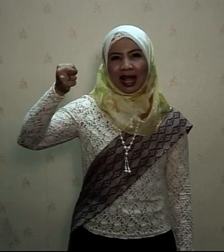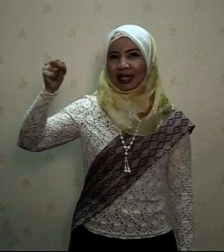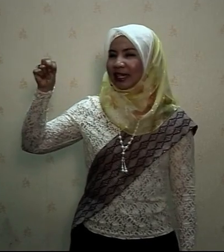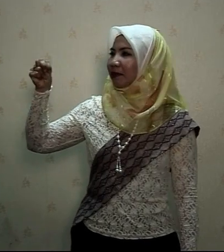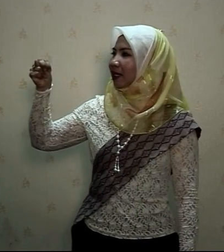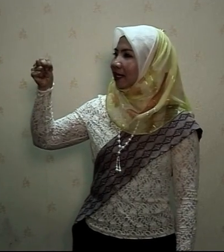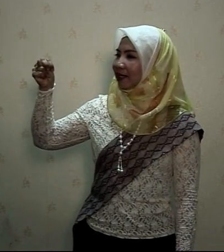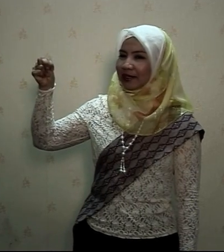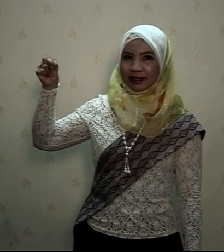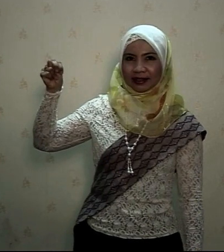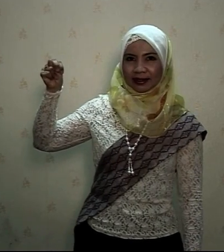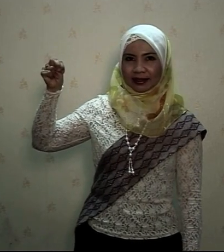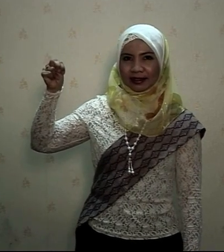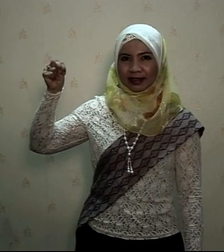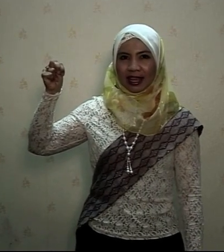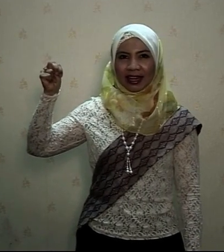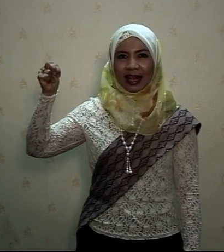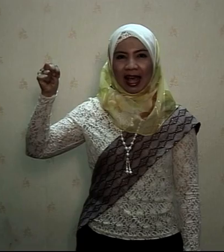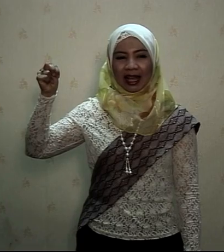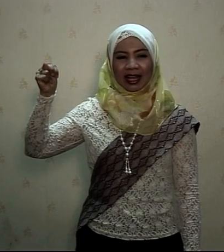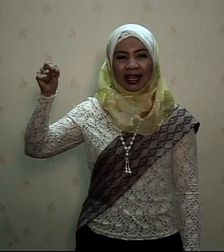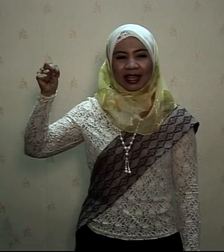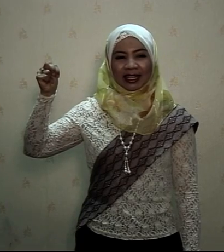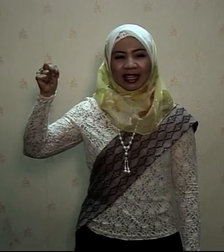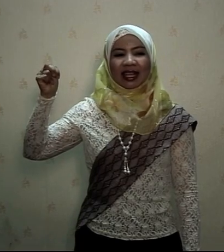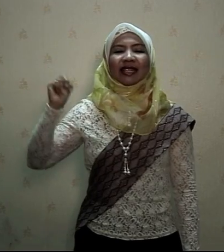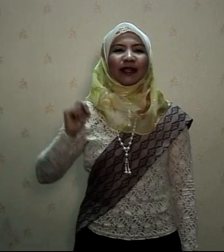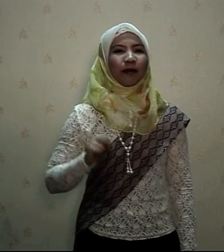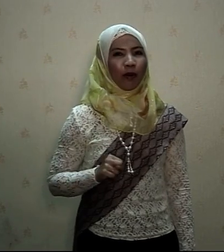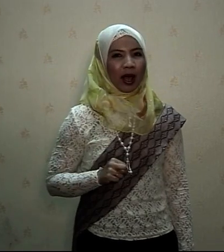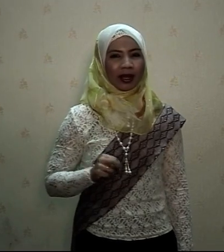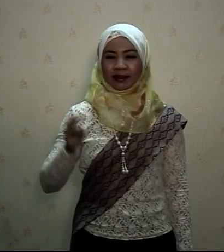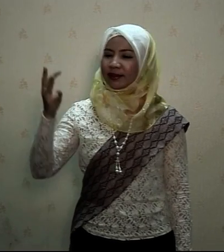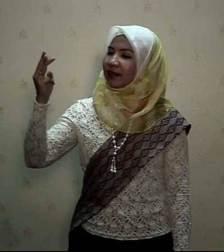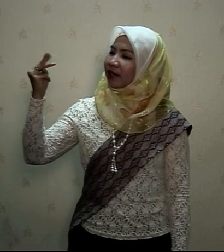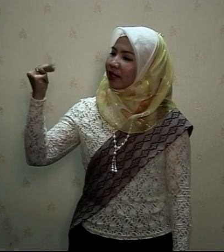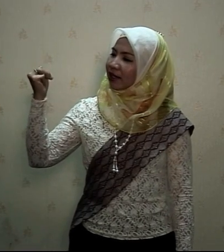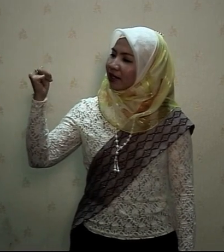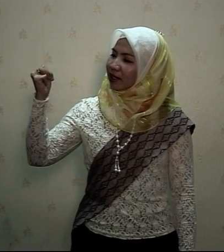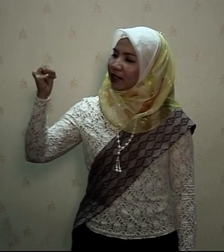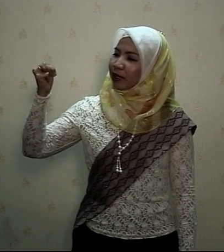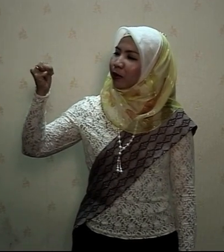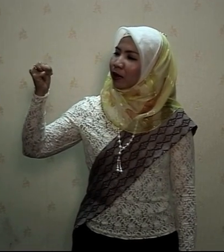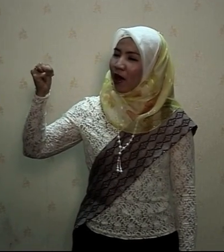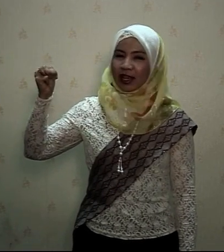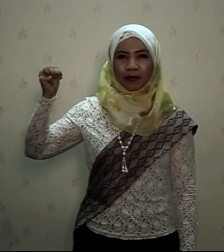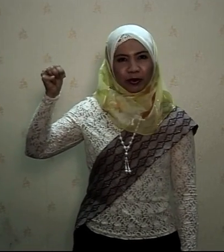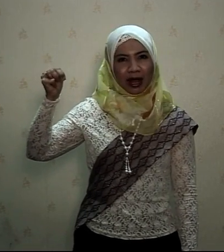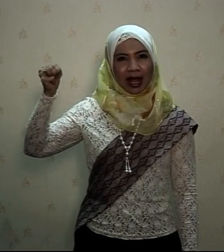สีน้ำเงินที่เห็นนะคะสีม่วงนิ้วก้อยกับนิ้วนาง